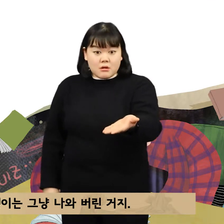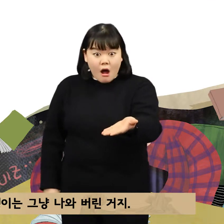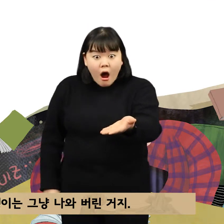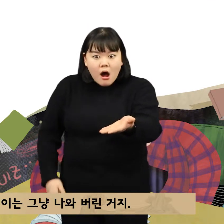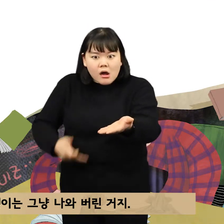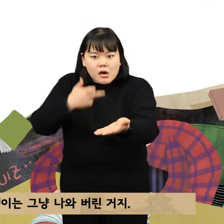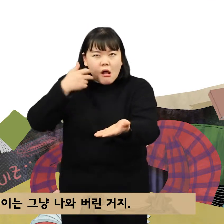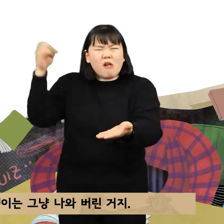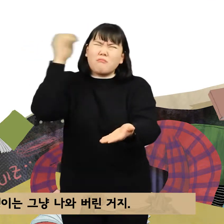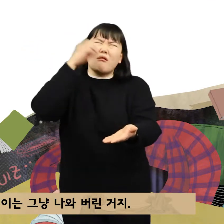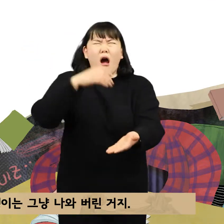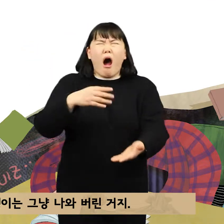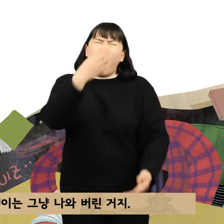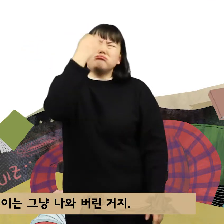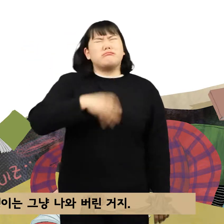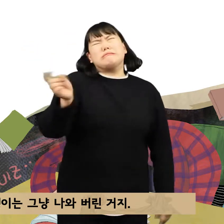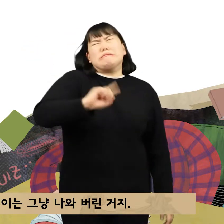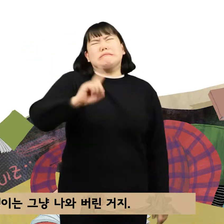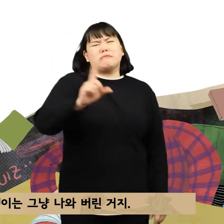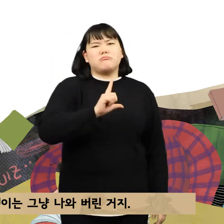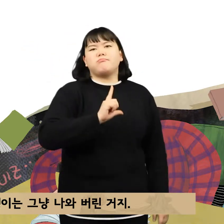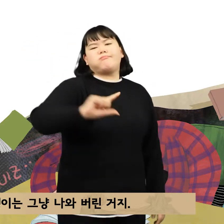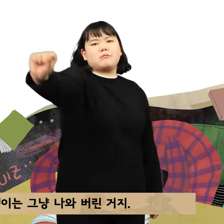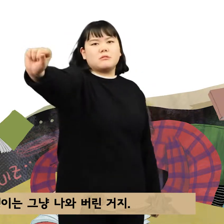그냥 나와버린 거지.